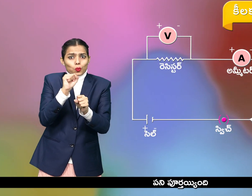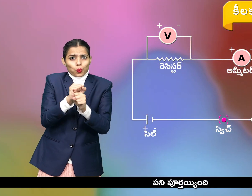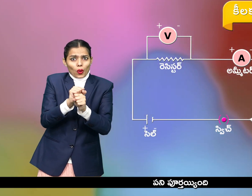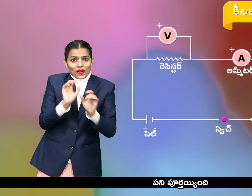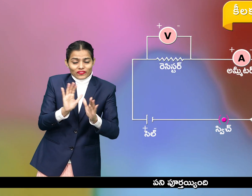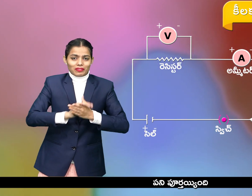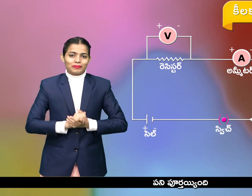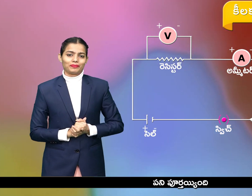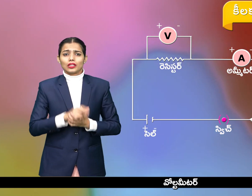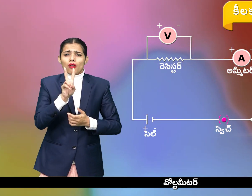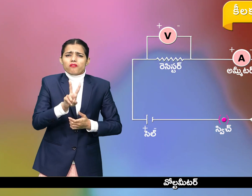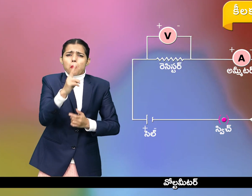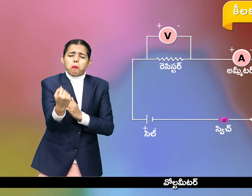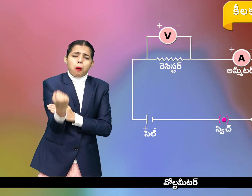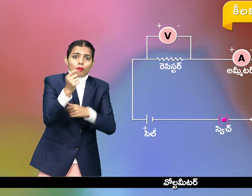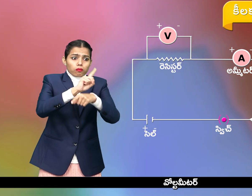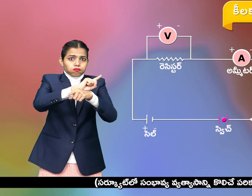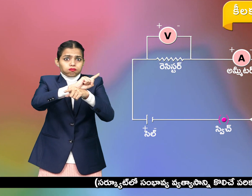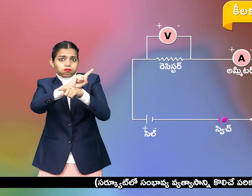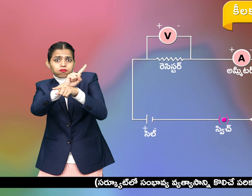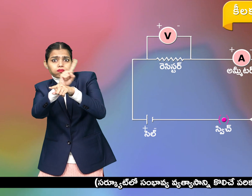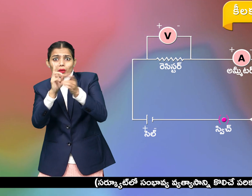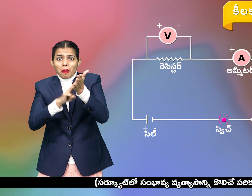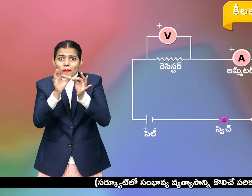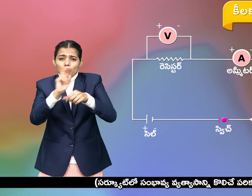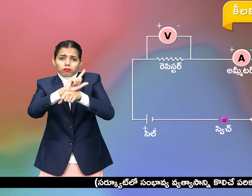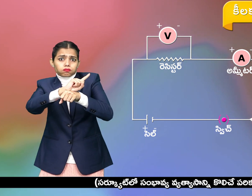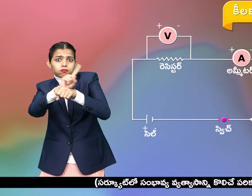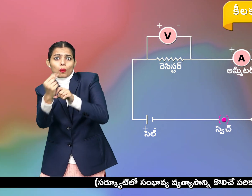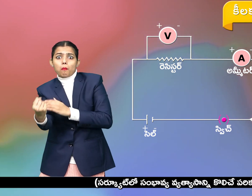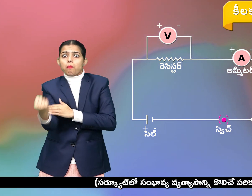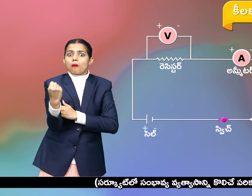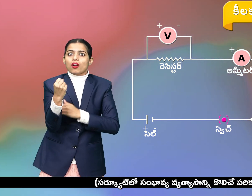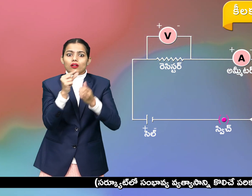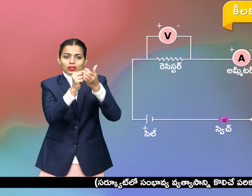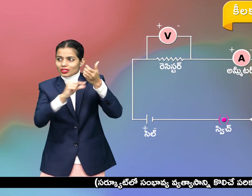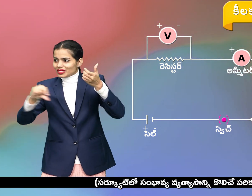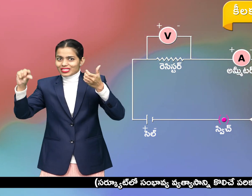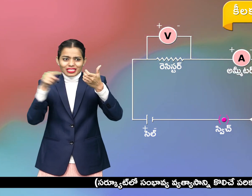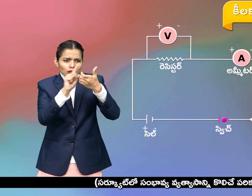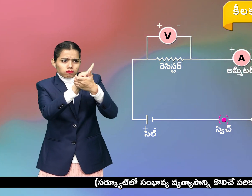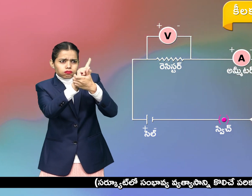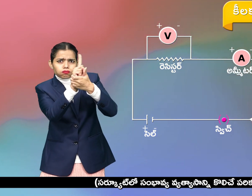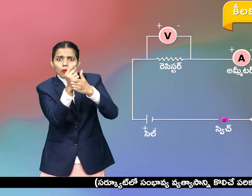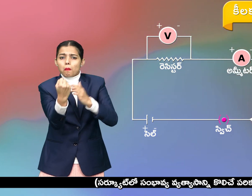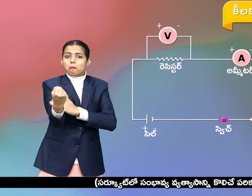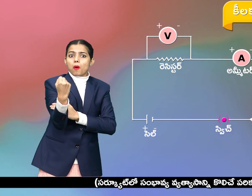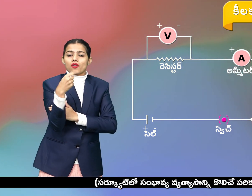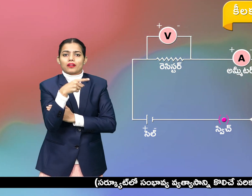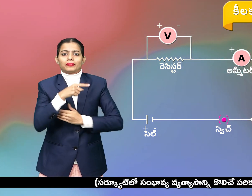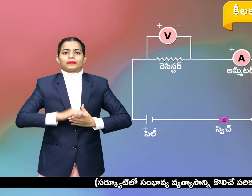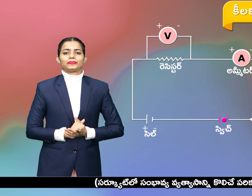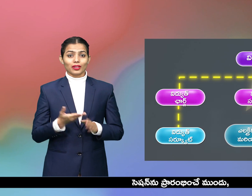పని పూర్తయింది. వోల్ట్ మీటర్ సర్క్యూట్లో సంభావ్య వ్యత్యాసాన్ని కొలిచే పరికరం.